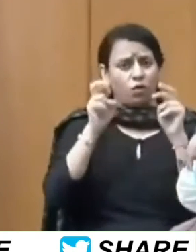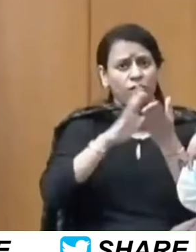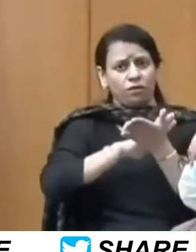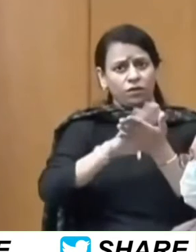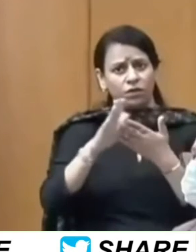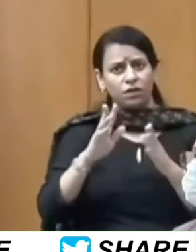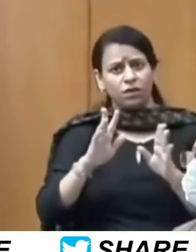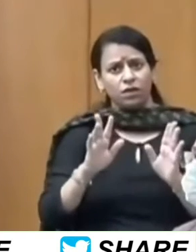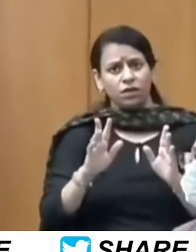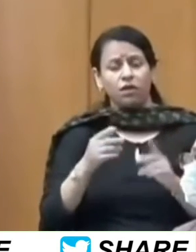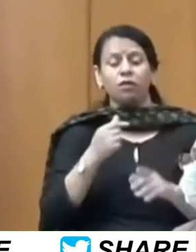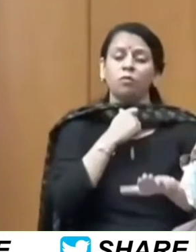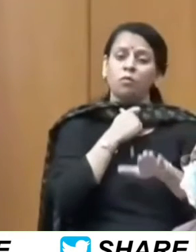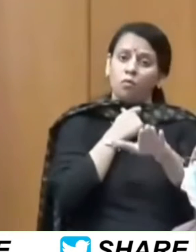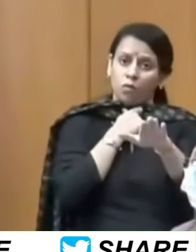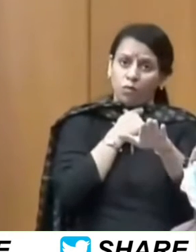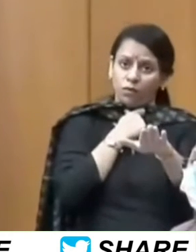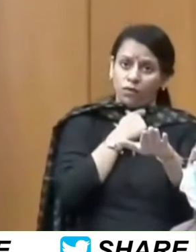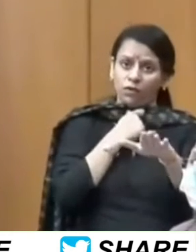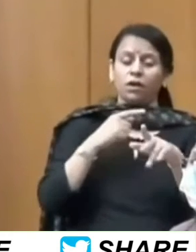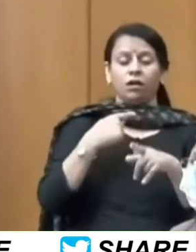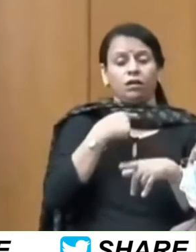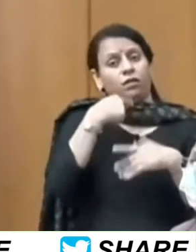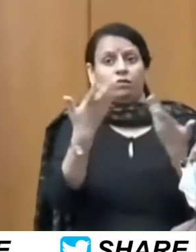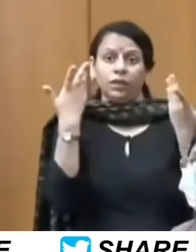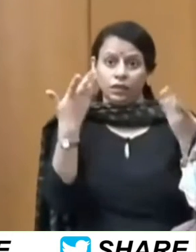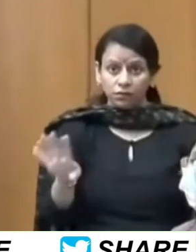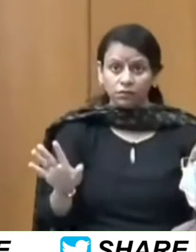इसकी वादा क्लेम हम कर रहे हैं,